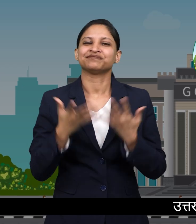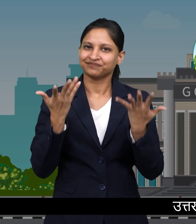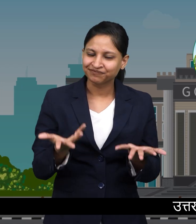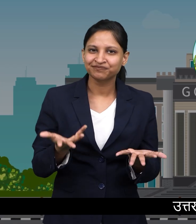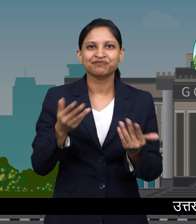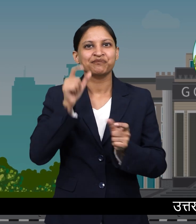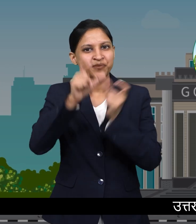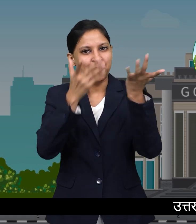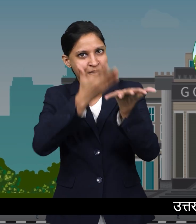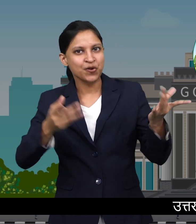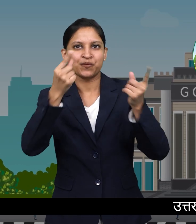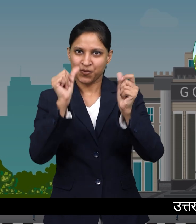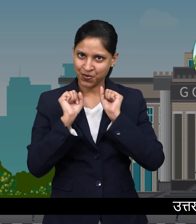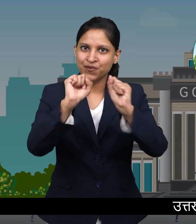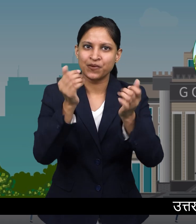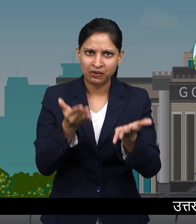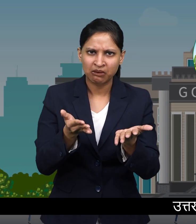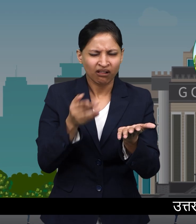उत्तर है सार्वजनिक धन से।